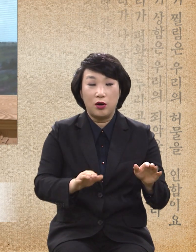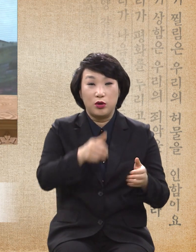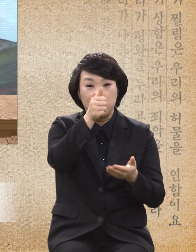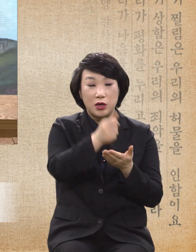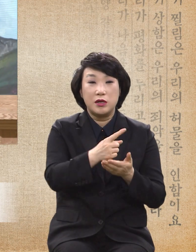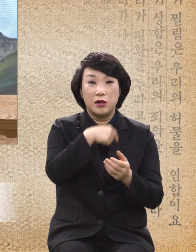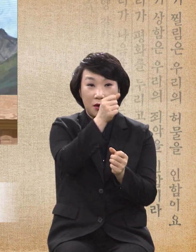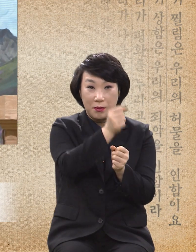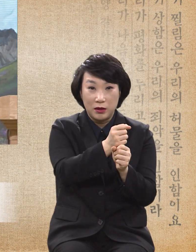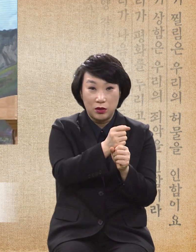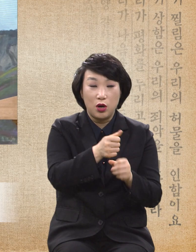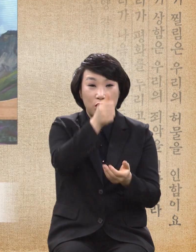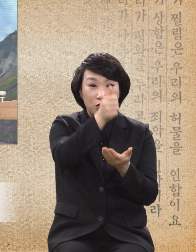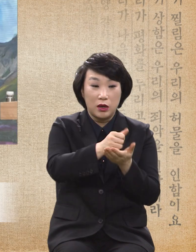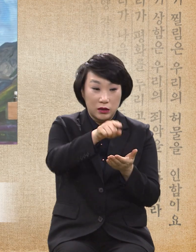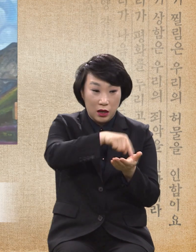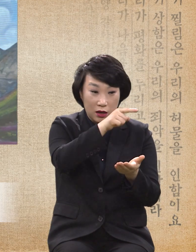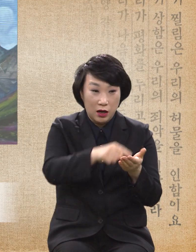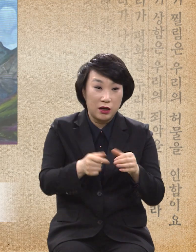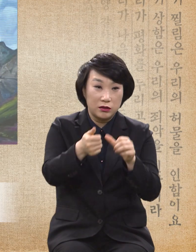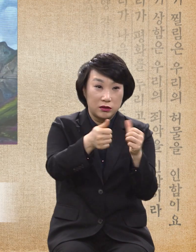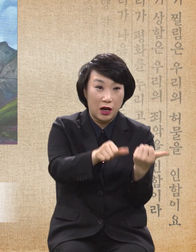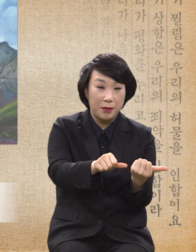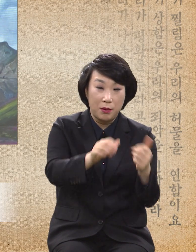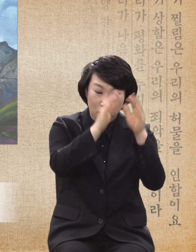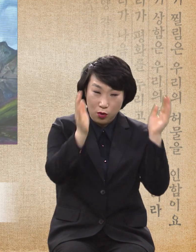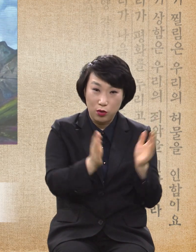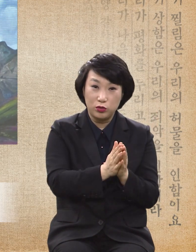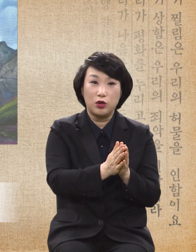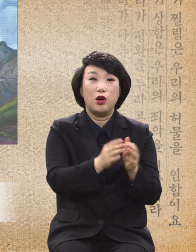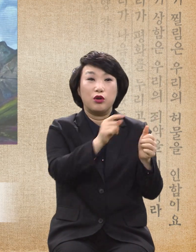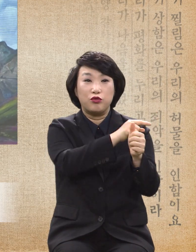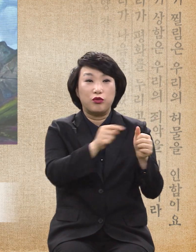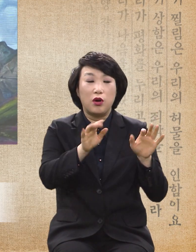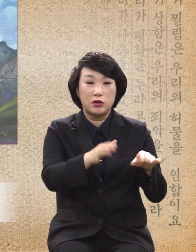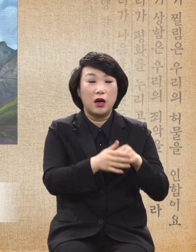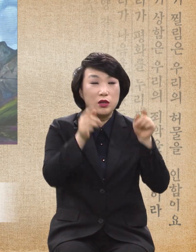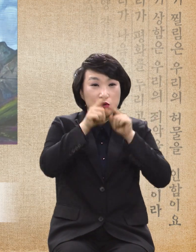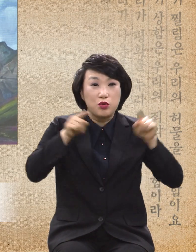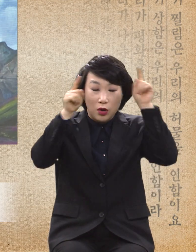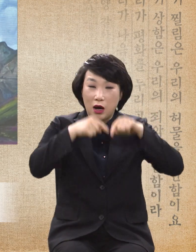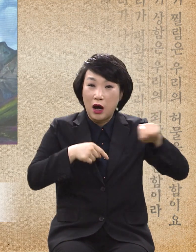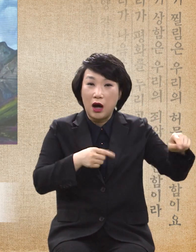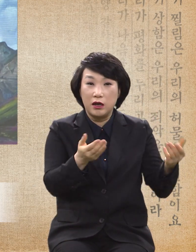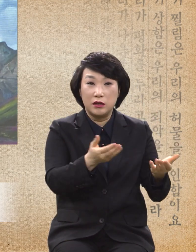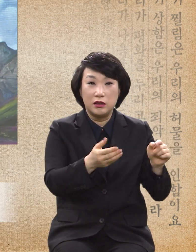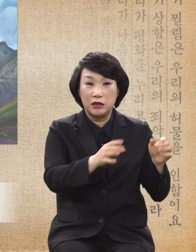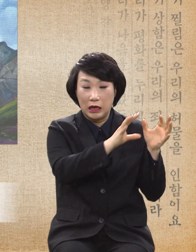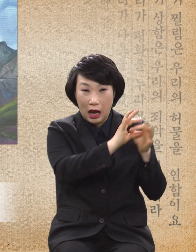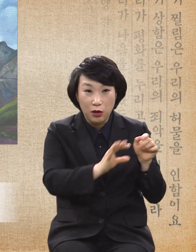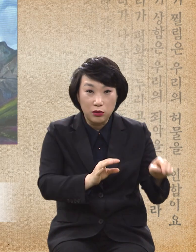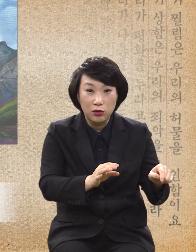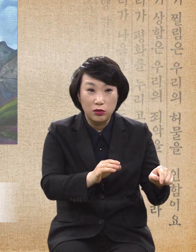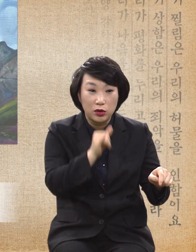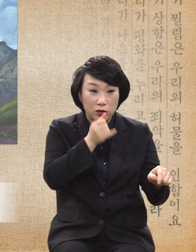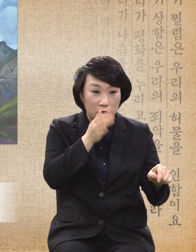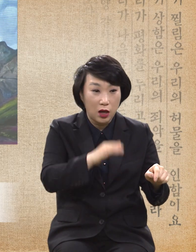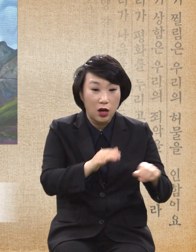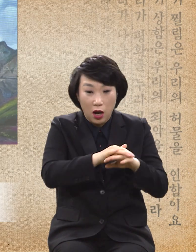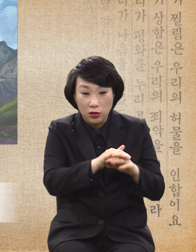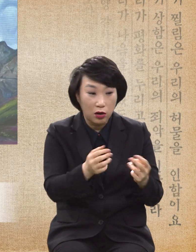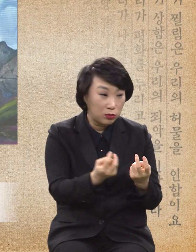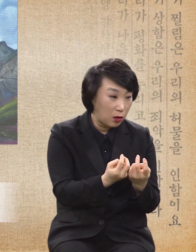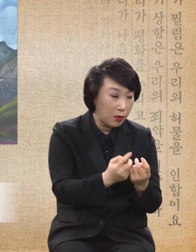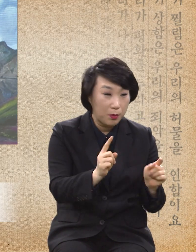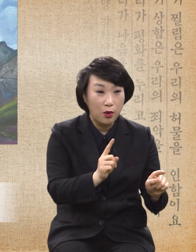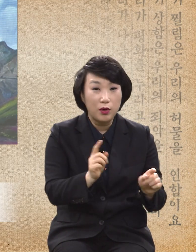죄를 지키면서 죄값을 사망 다 죽여서 지옥 보내고 지옥 보내는 일을 해결할 길은